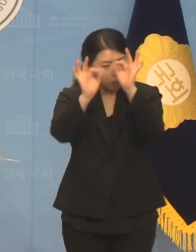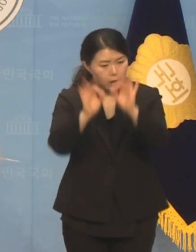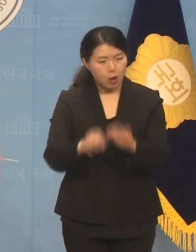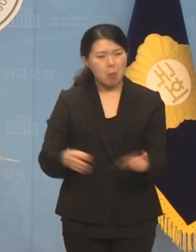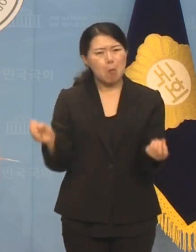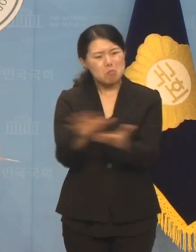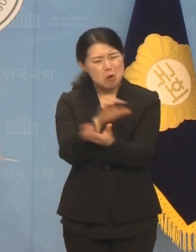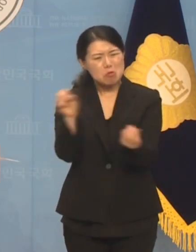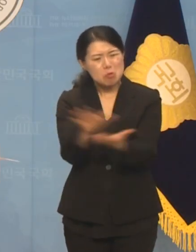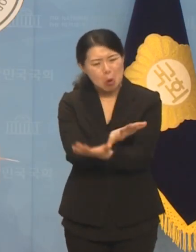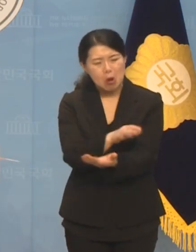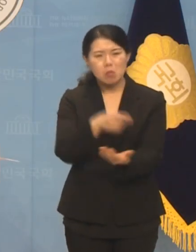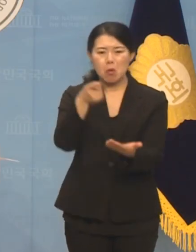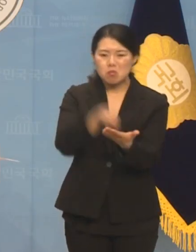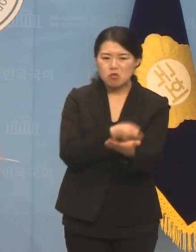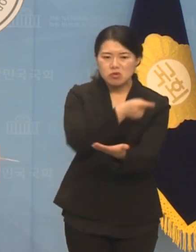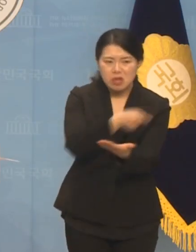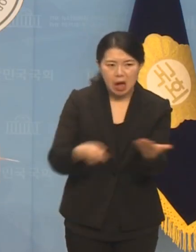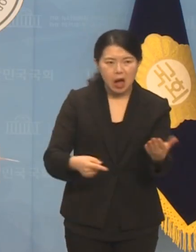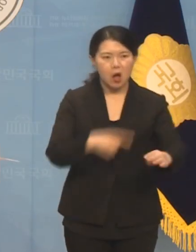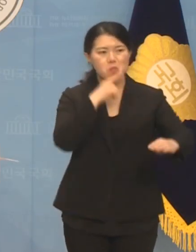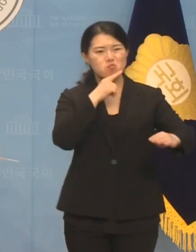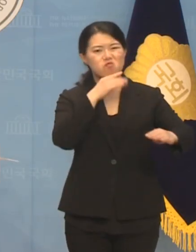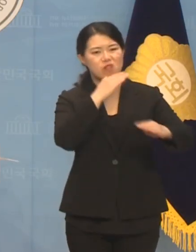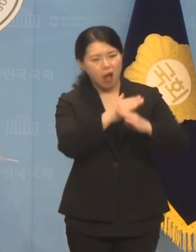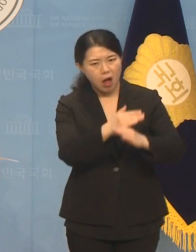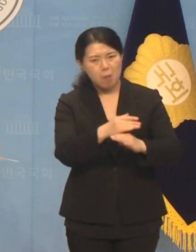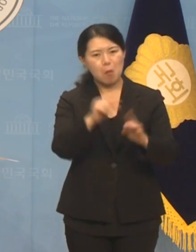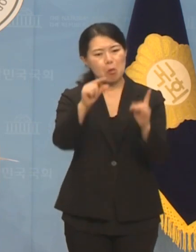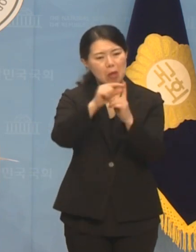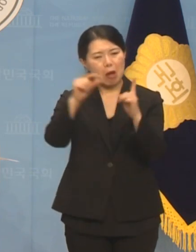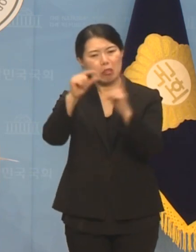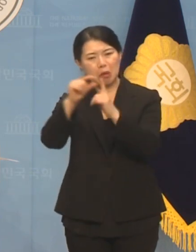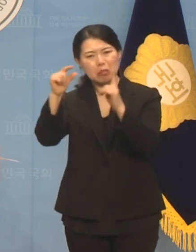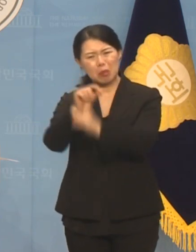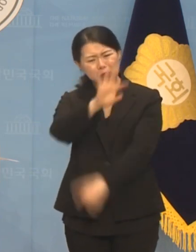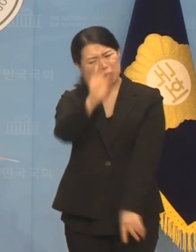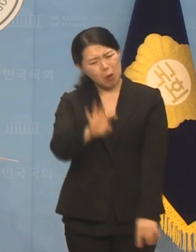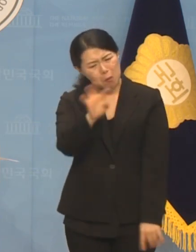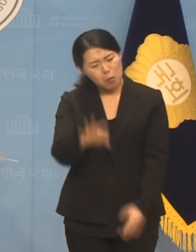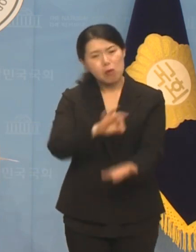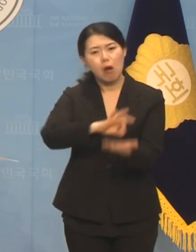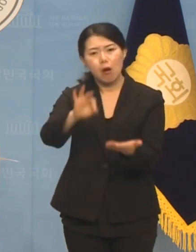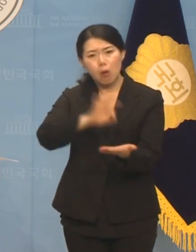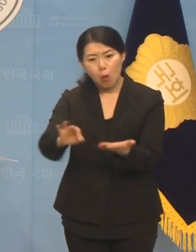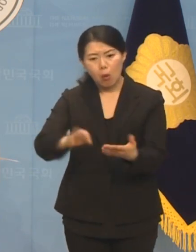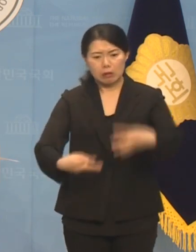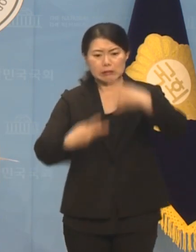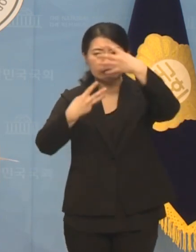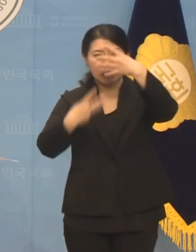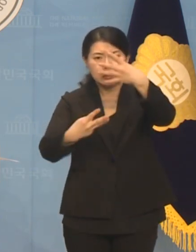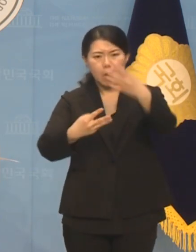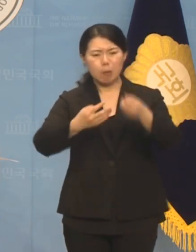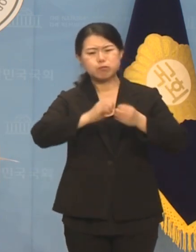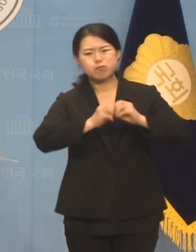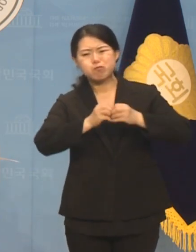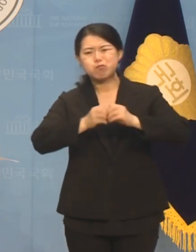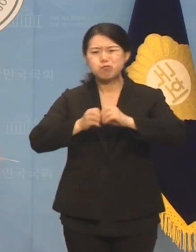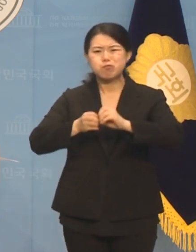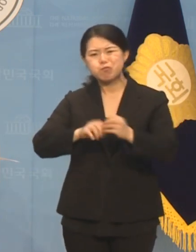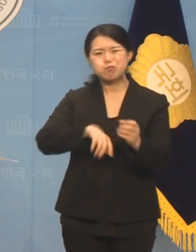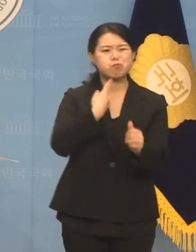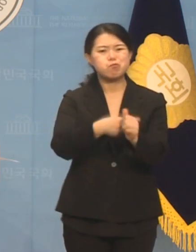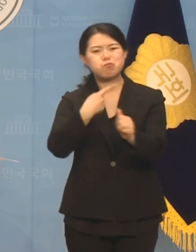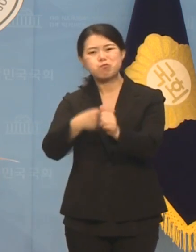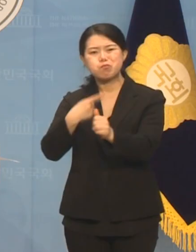폭동, 보상, 북한과 같은 용어를 무분별하게 반복적으로 사용하며 4.3을 왜곡,